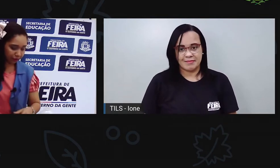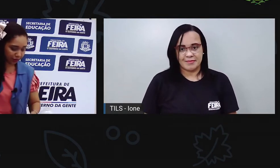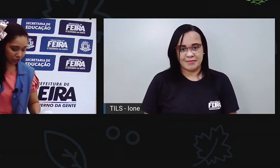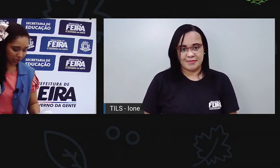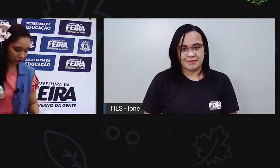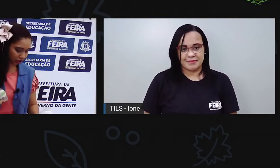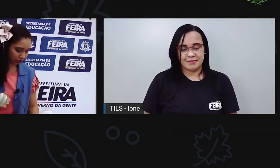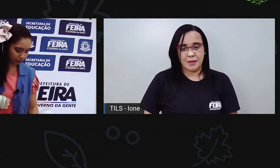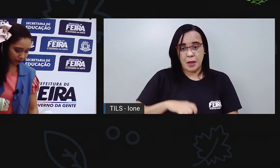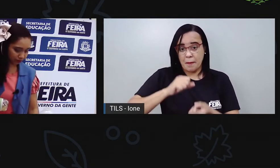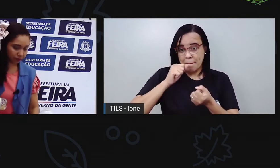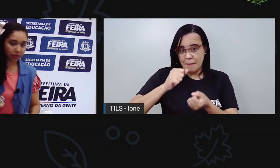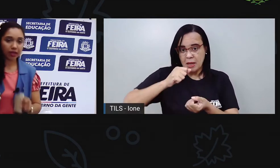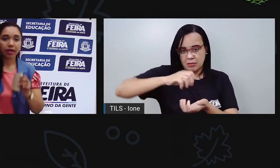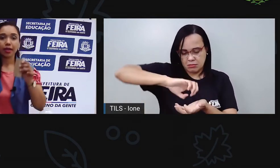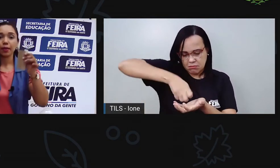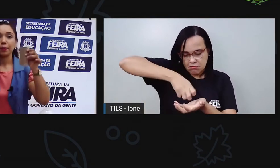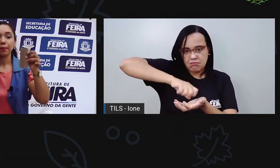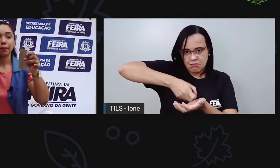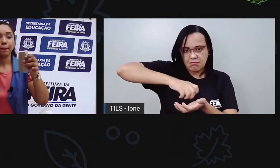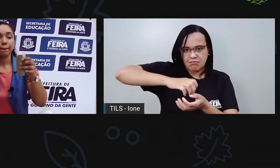Bem fechadinho.